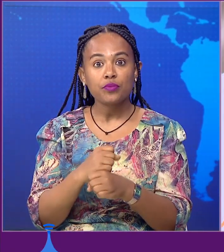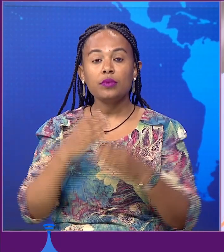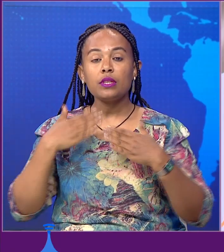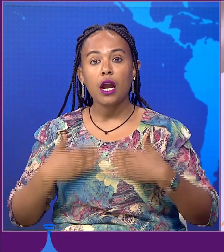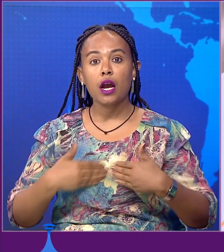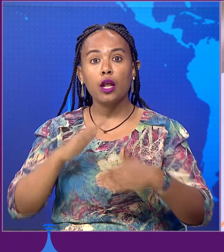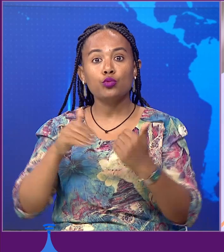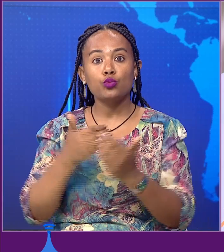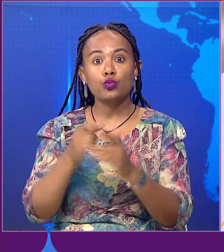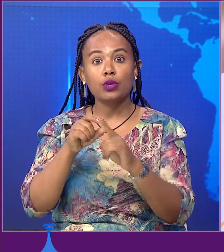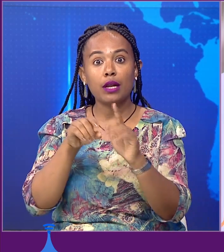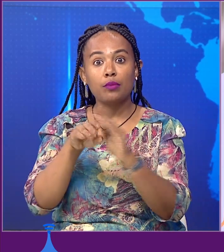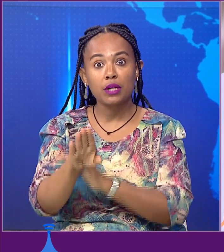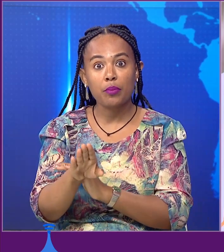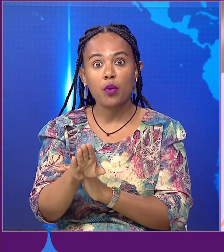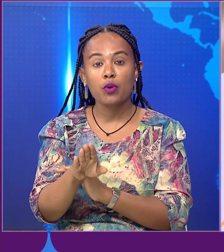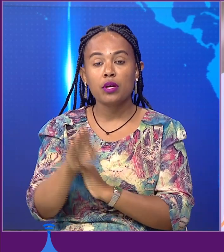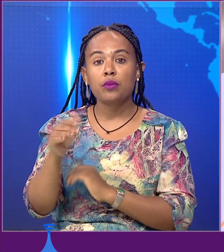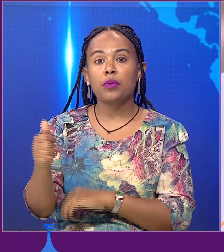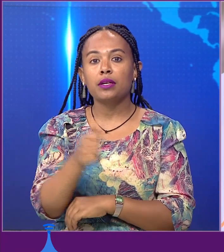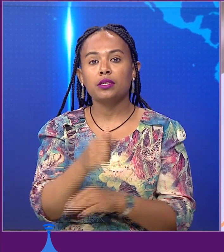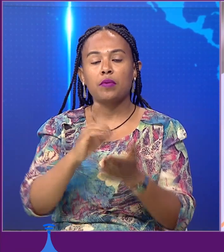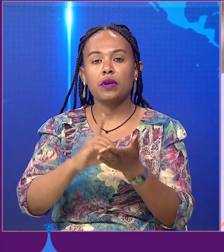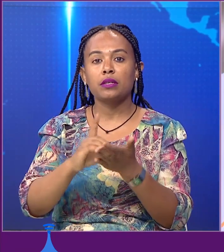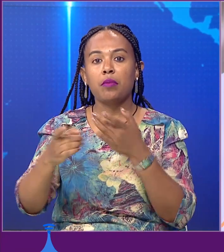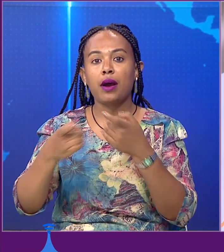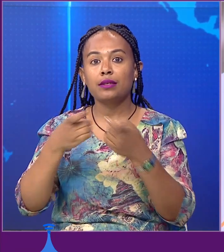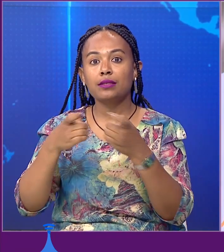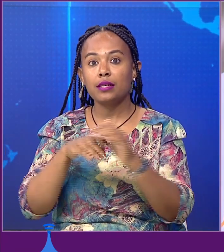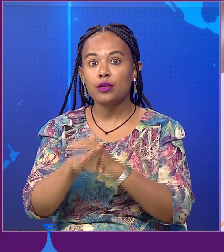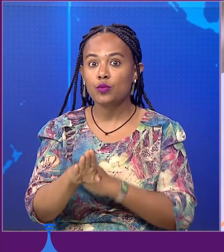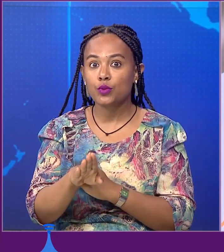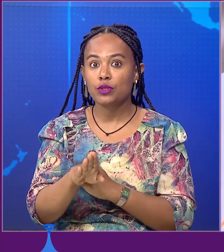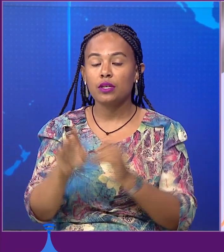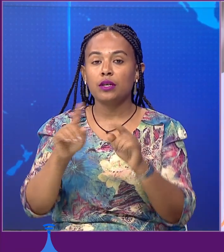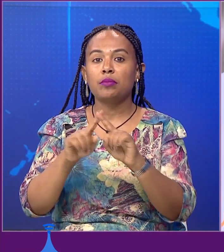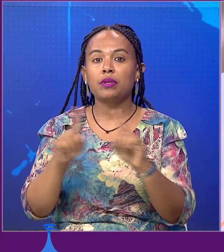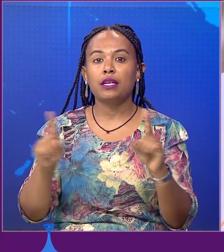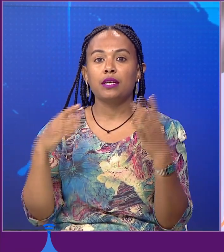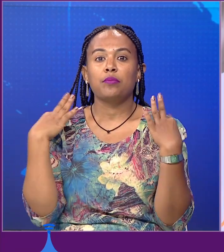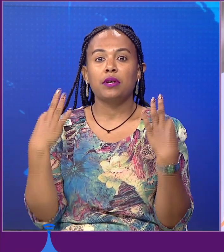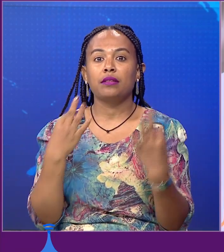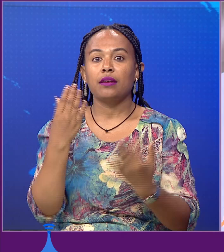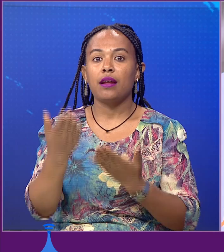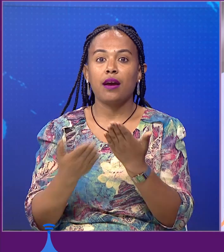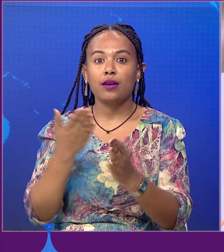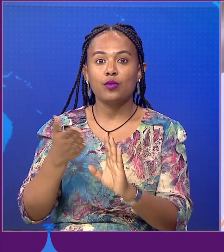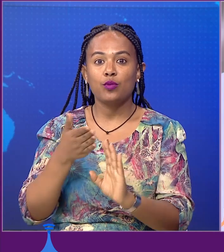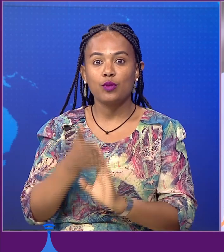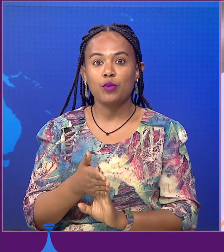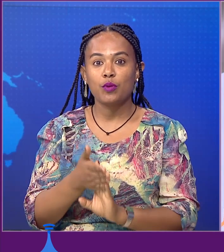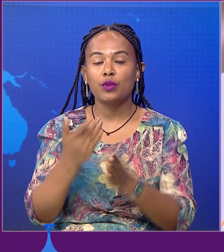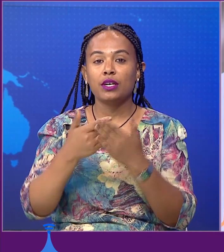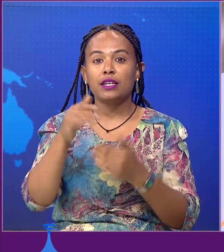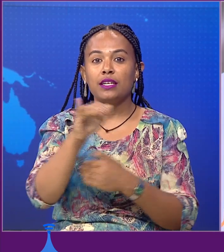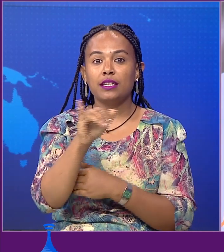አካላት ሁሉ ቃል መገባው በአዲስ አበባ ከተማ አስተዳደር ውስጥ በተለይም በጤና አገልግሎት በኩል